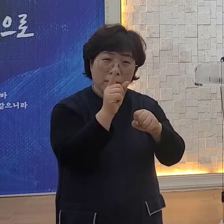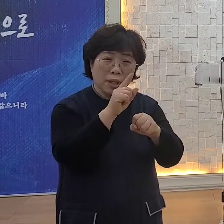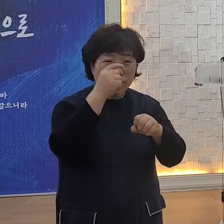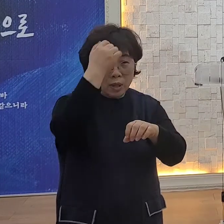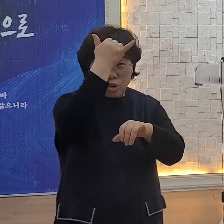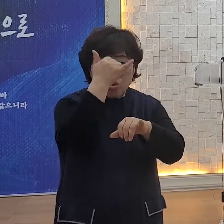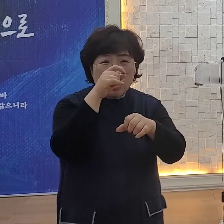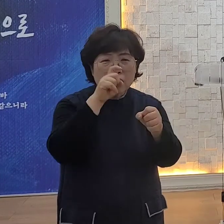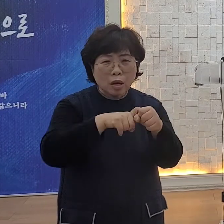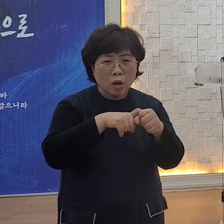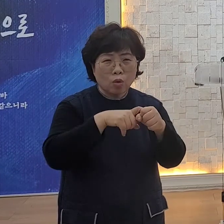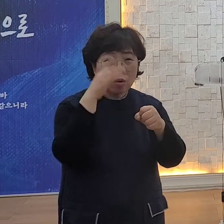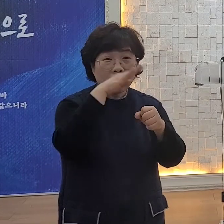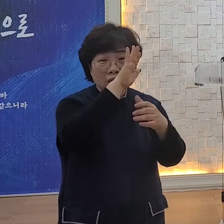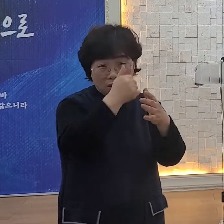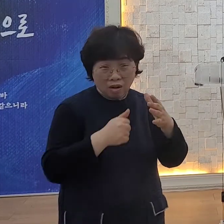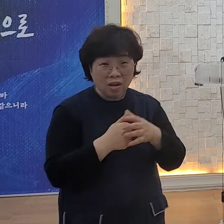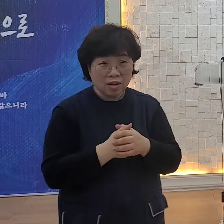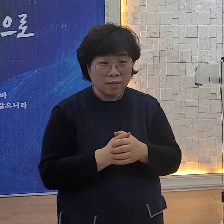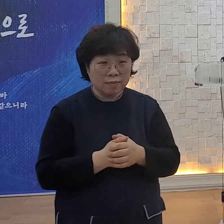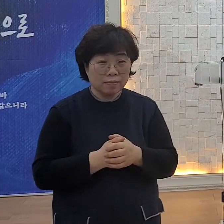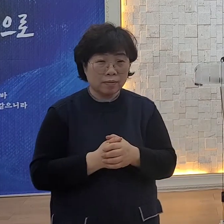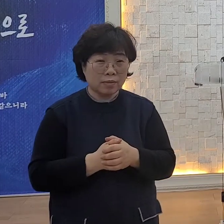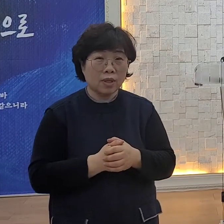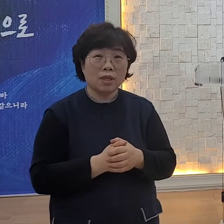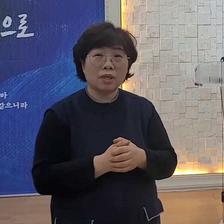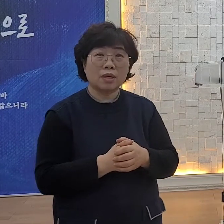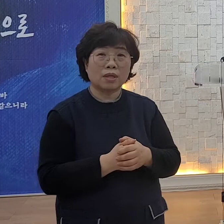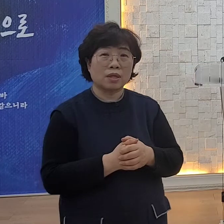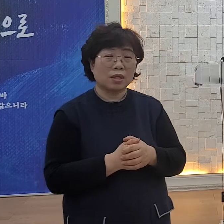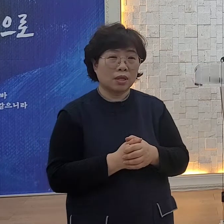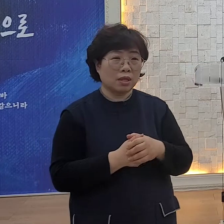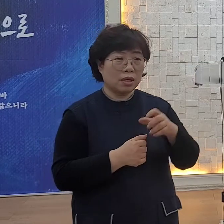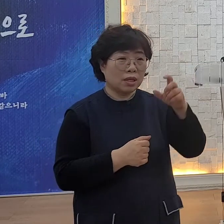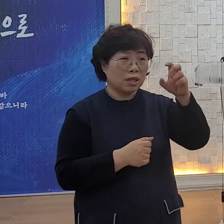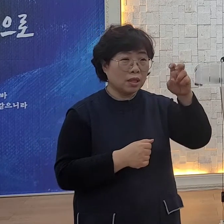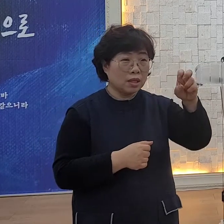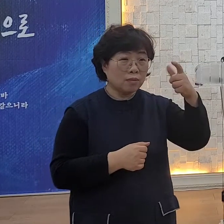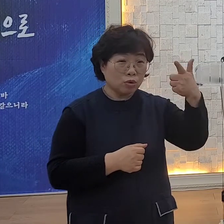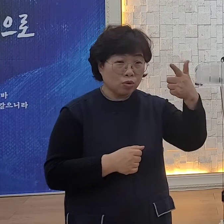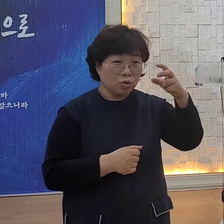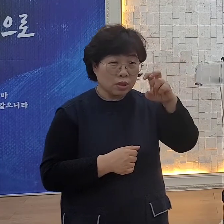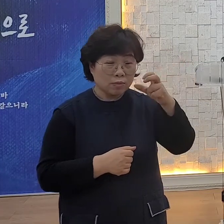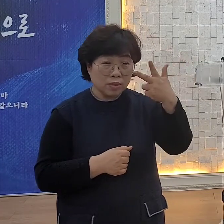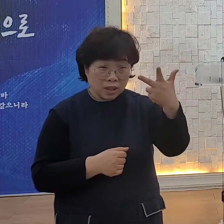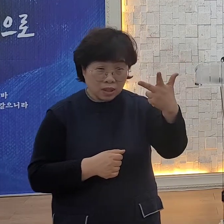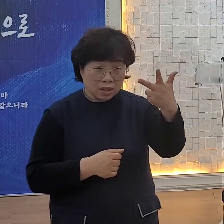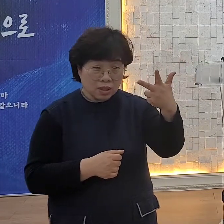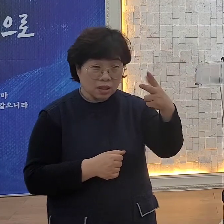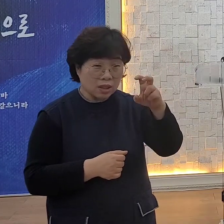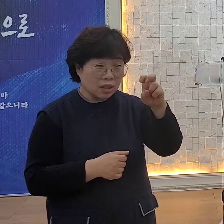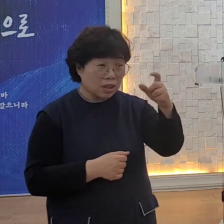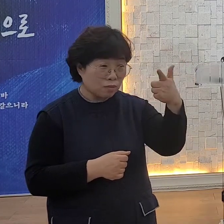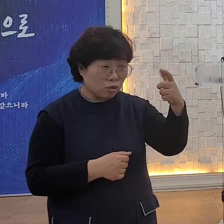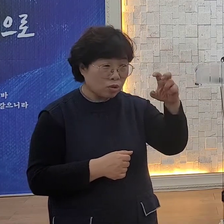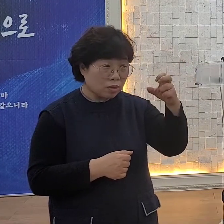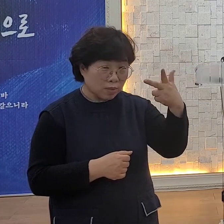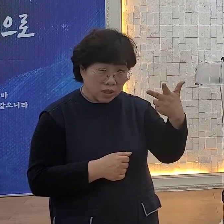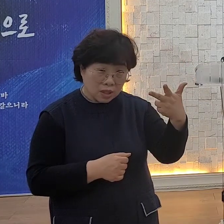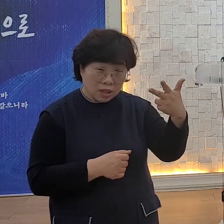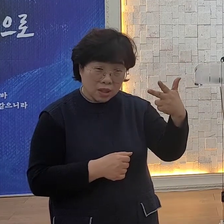아까 위에 구절들은 성적인 타락. 자, 이 밑에 것들은 윤리적인 타락이다. 이게 하나님의 그